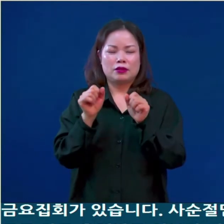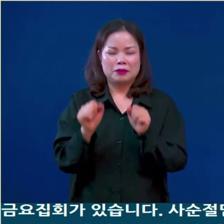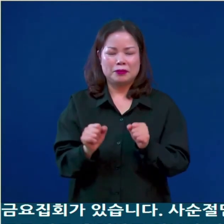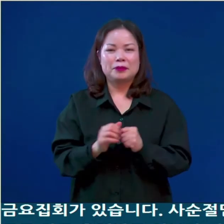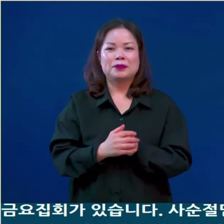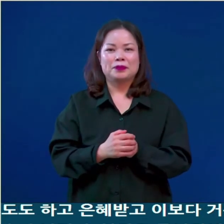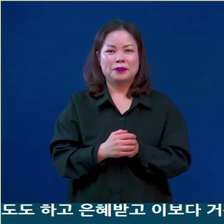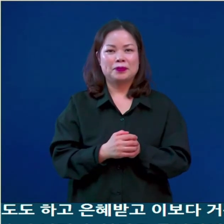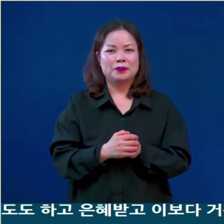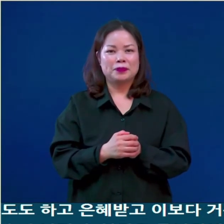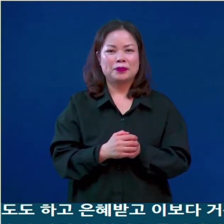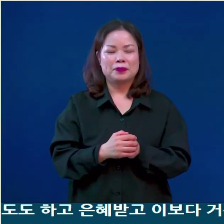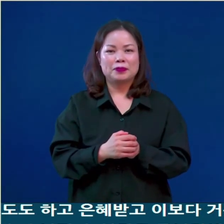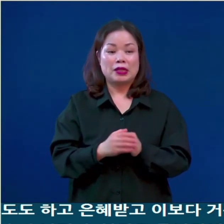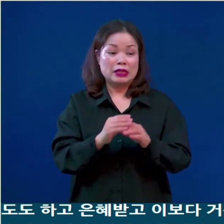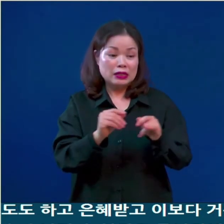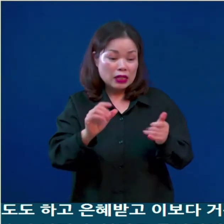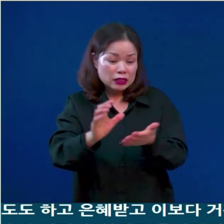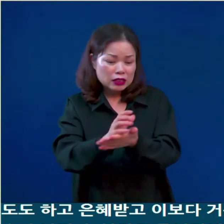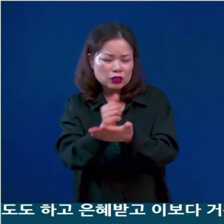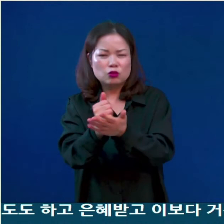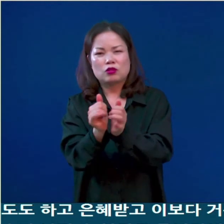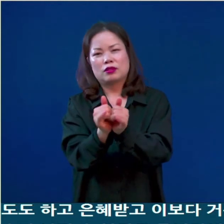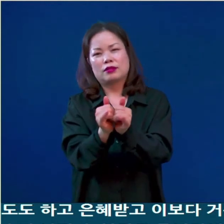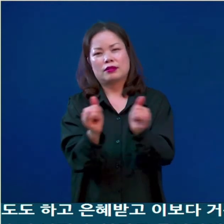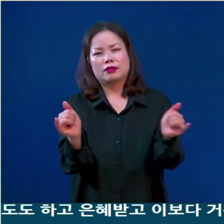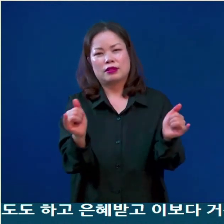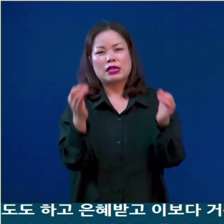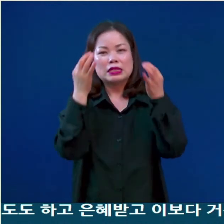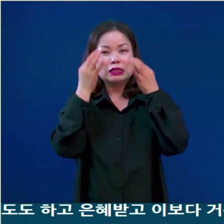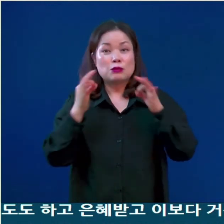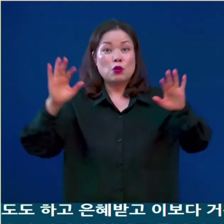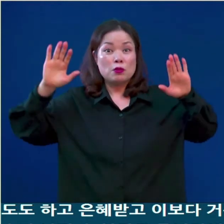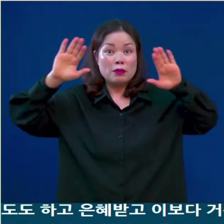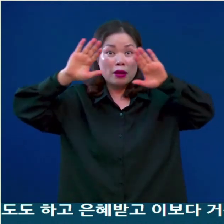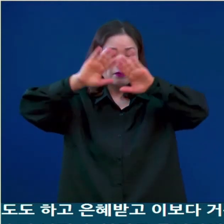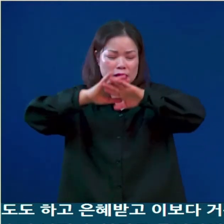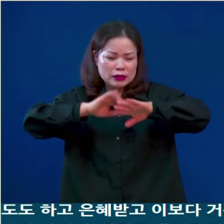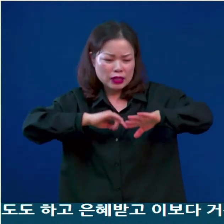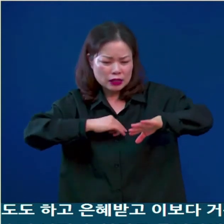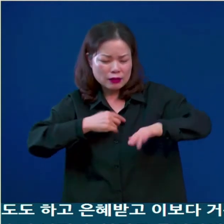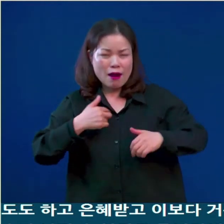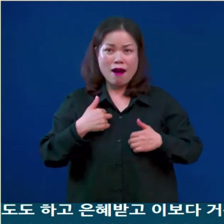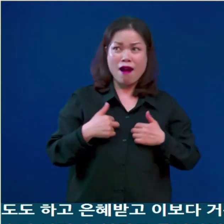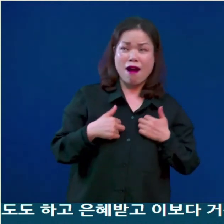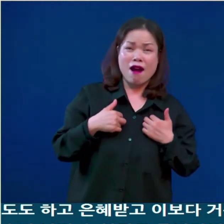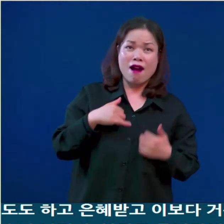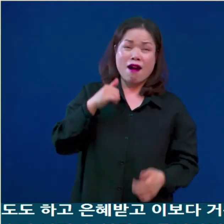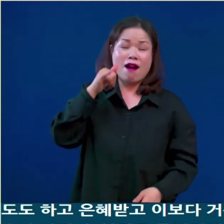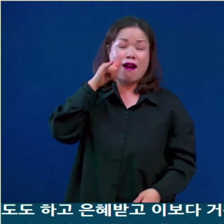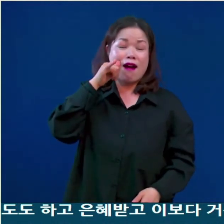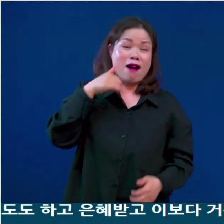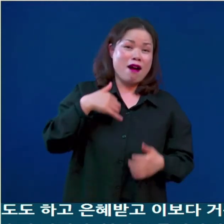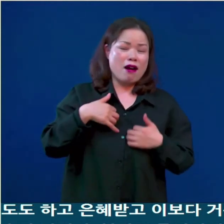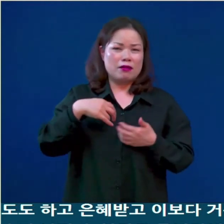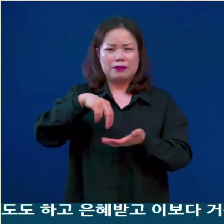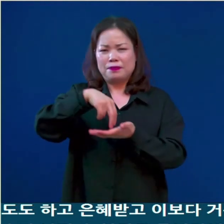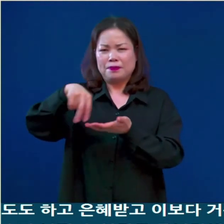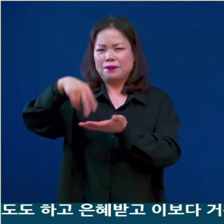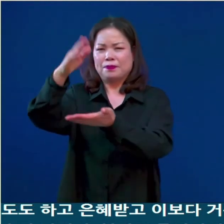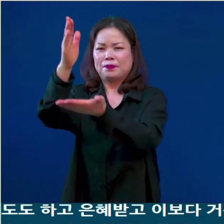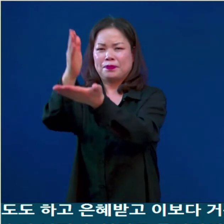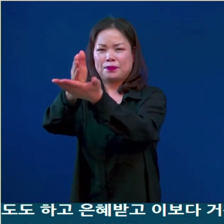계십니다. 이 땅의 그리스도인들이 금요일 밤에 자신의 즐거움을 위해 배회하지